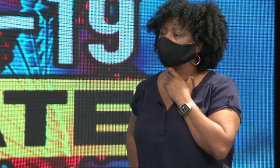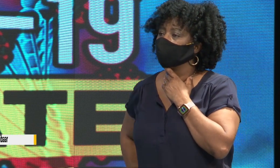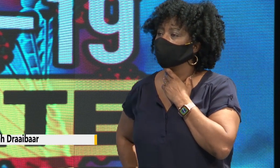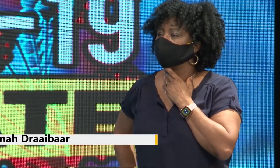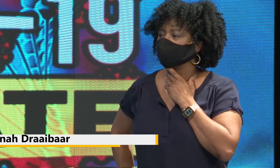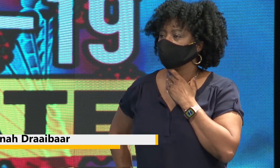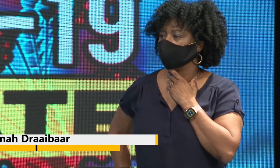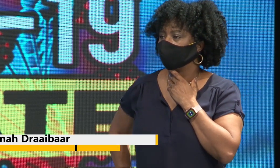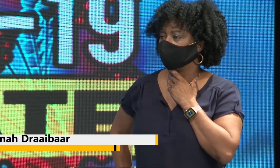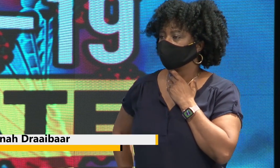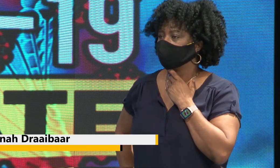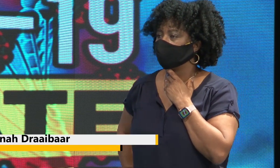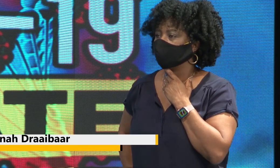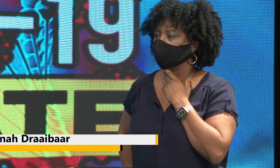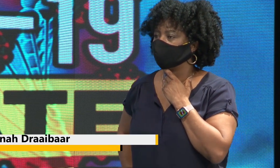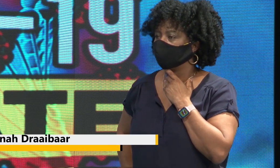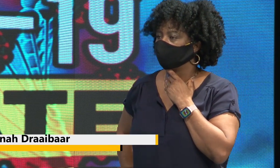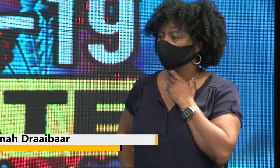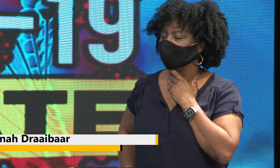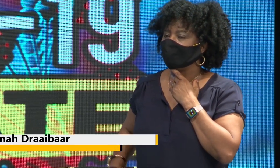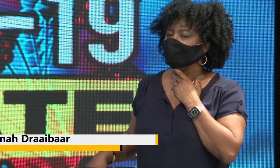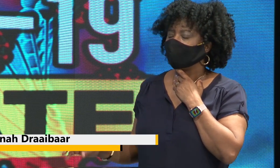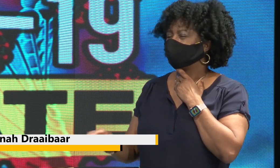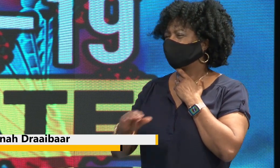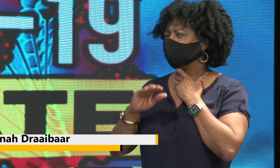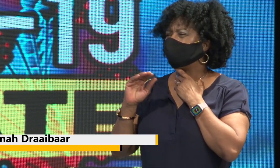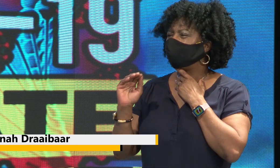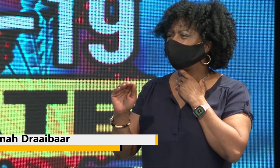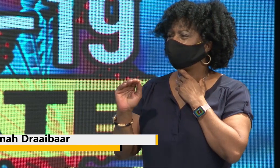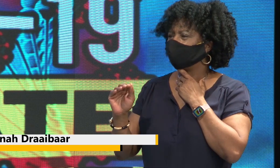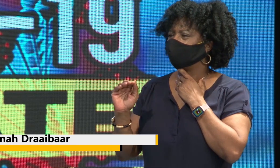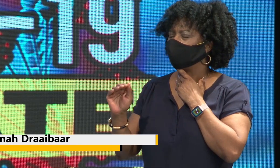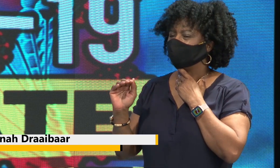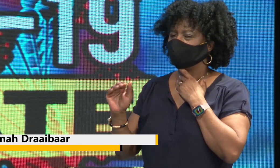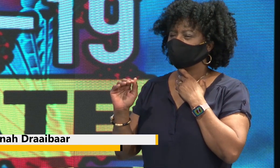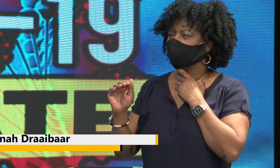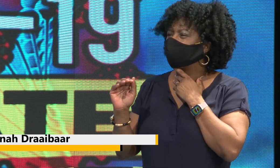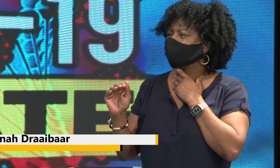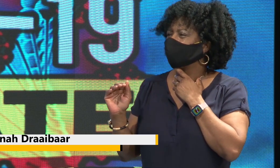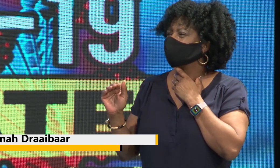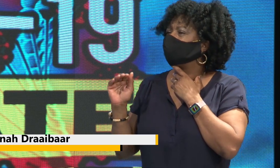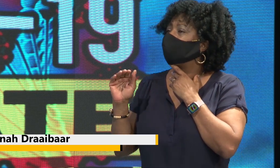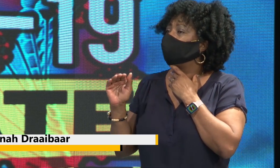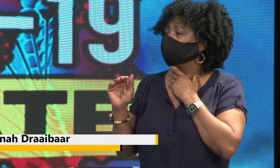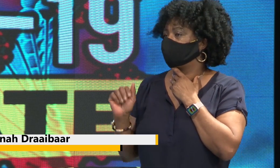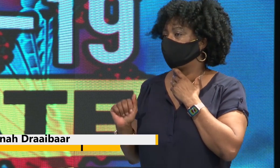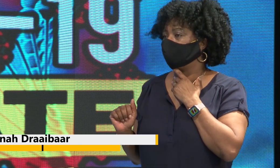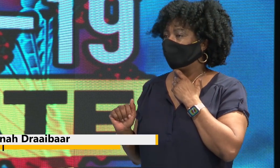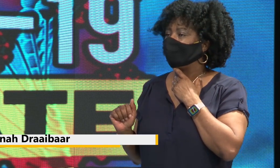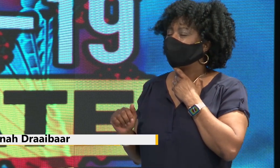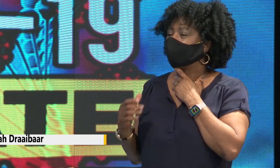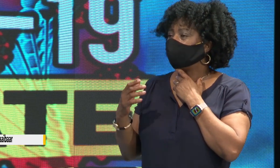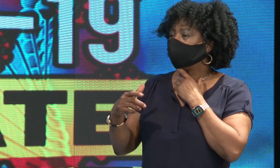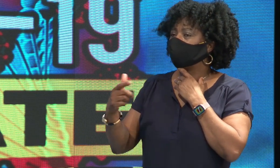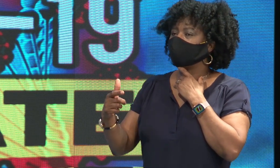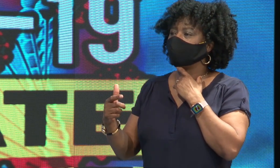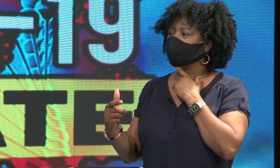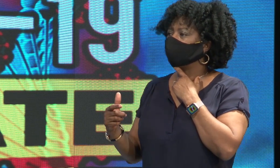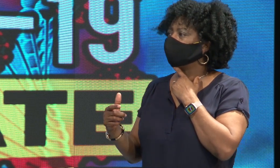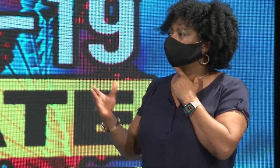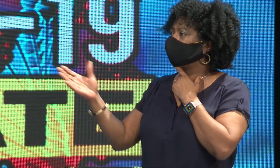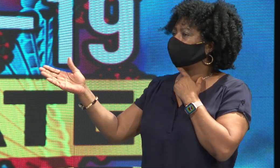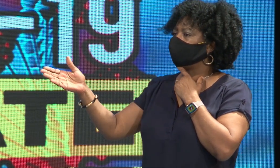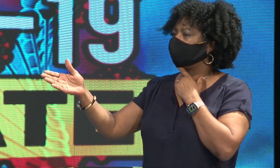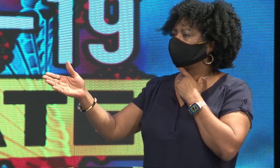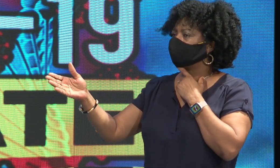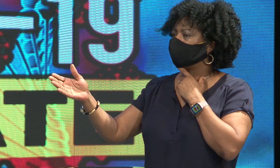ben gekomen, heb ik ongeveer 6 weken vastgezeten in Nederland. Mm-hmm. Ik zat in het midden van een COVID-explosie. Mm-hmm. Ik geloofde in